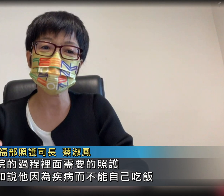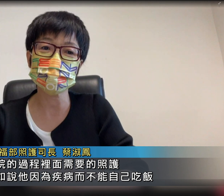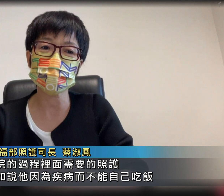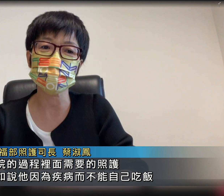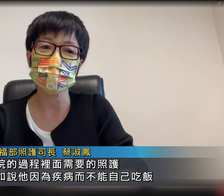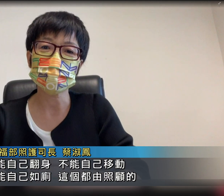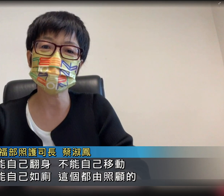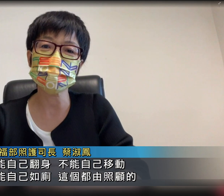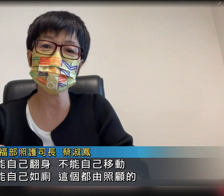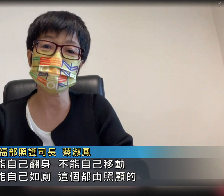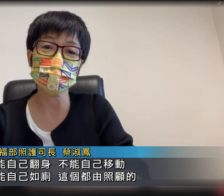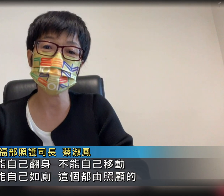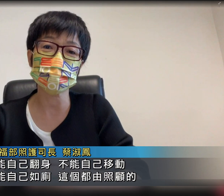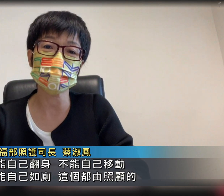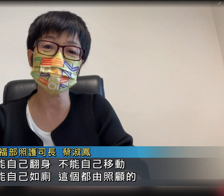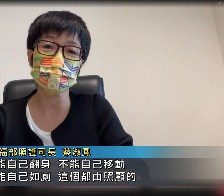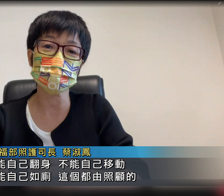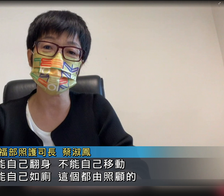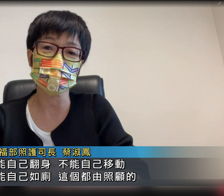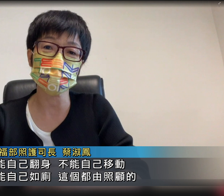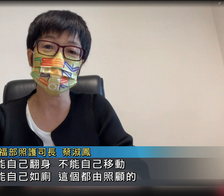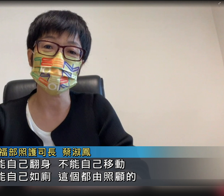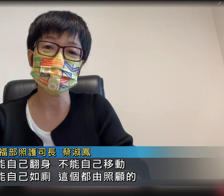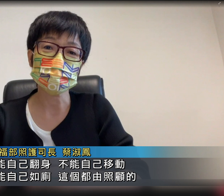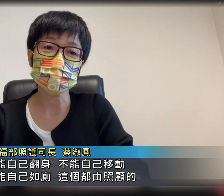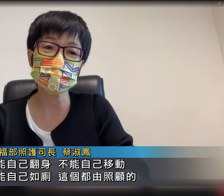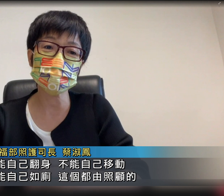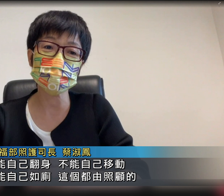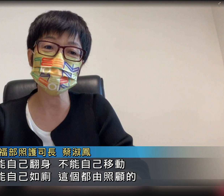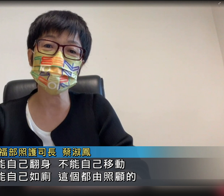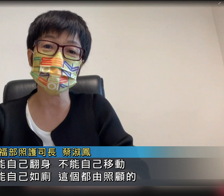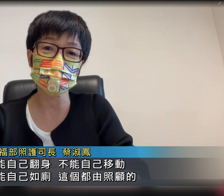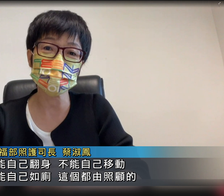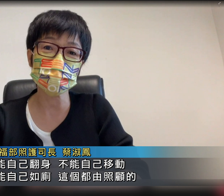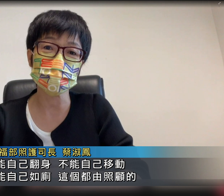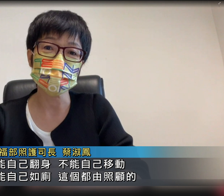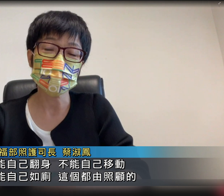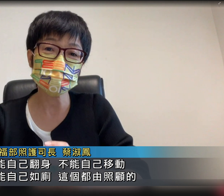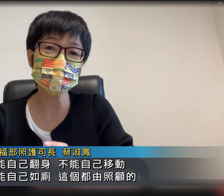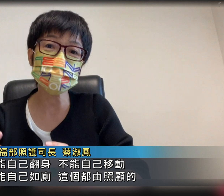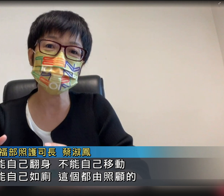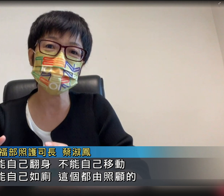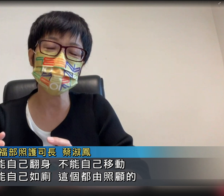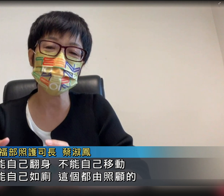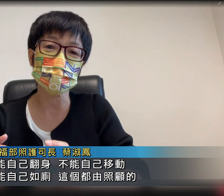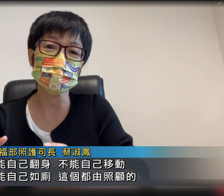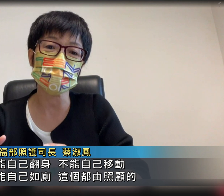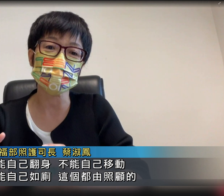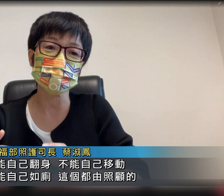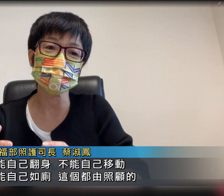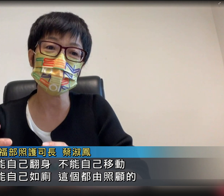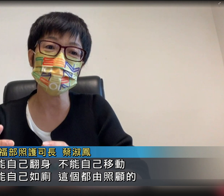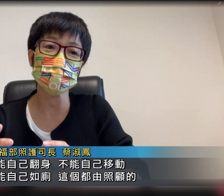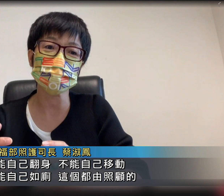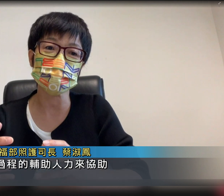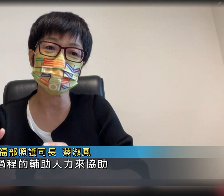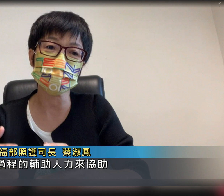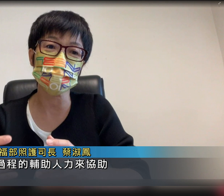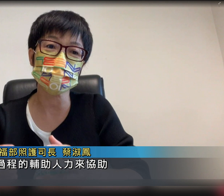饭，不能自己翻身，不能自己移动，那不能自己如厕，那这个呢都由照顾的这个